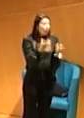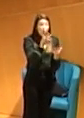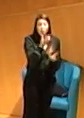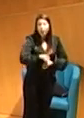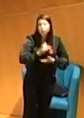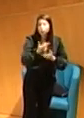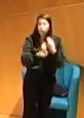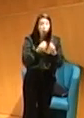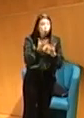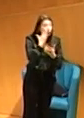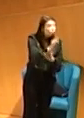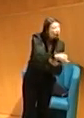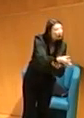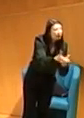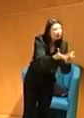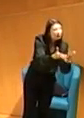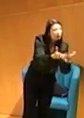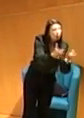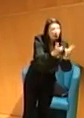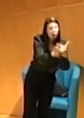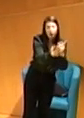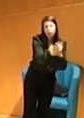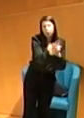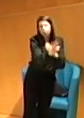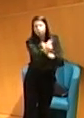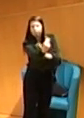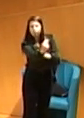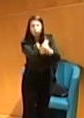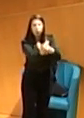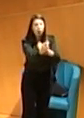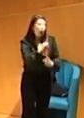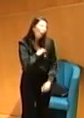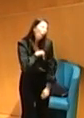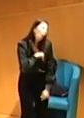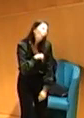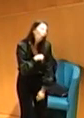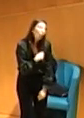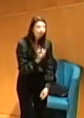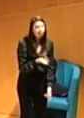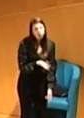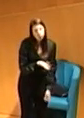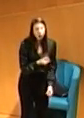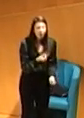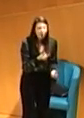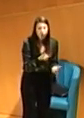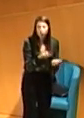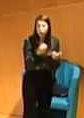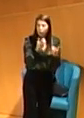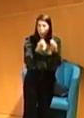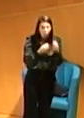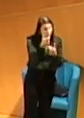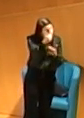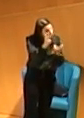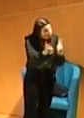en tout cas, si on le fait, ça va être entendu des fois par pitié, des fois par compréhension, même des fois avec un vrai sentiment ou une vraie volonté